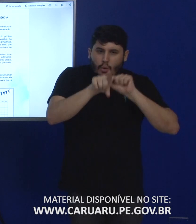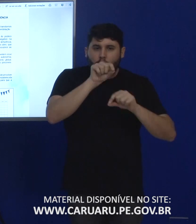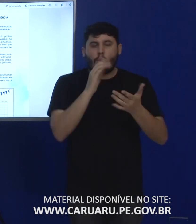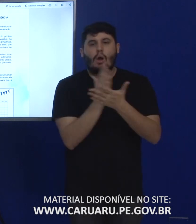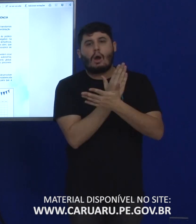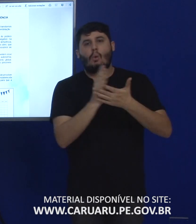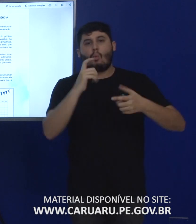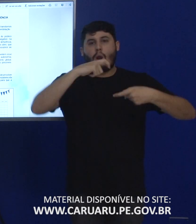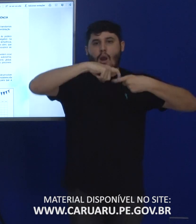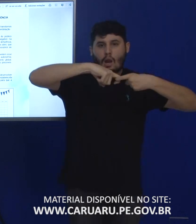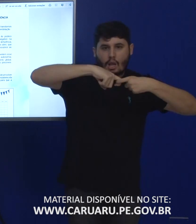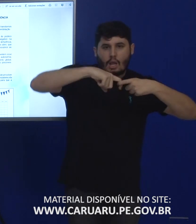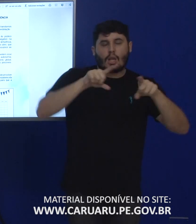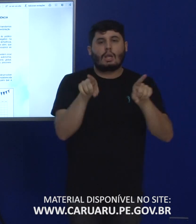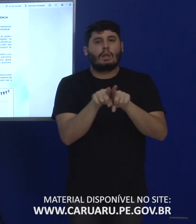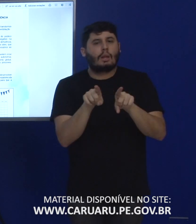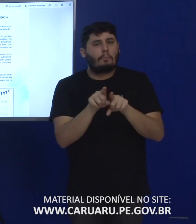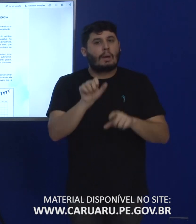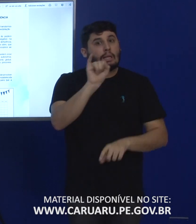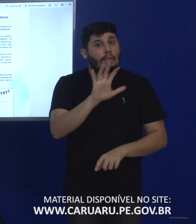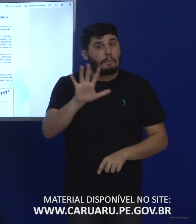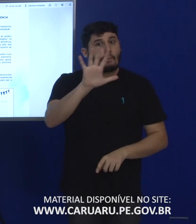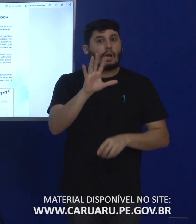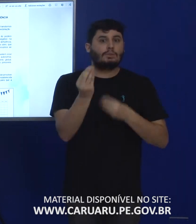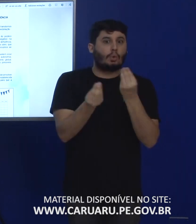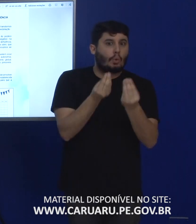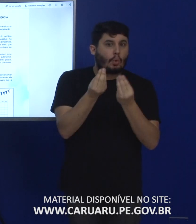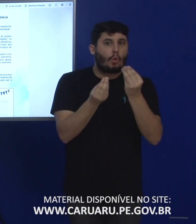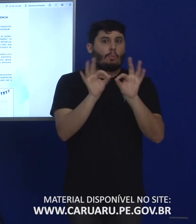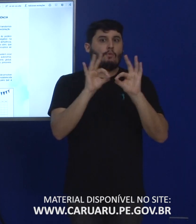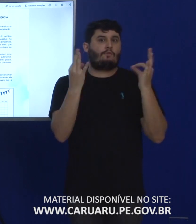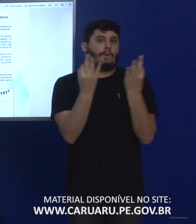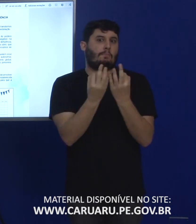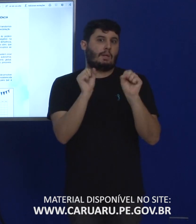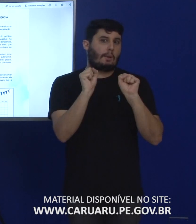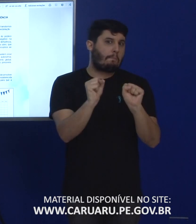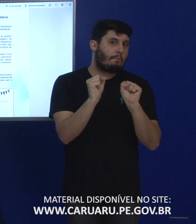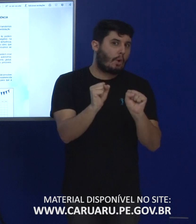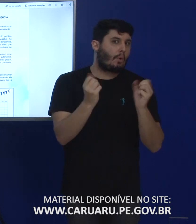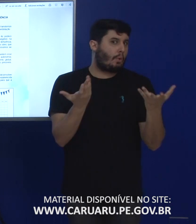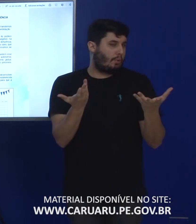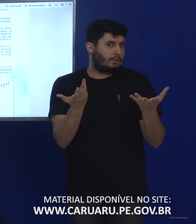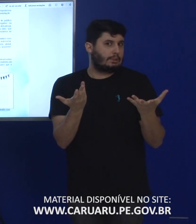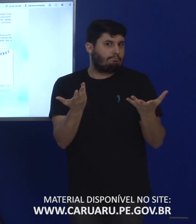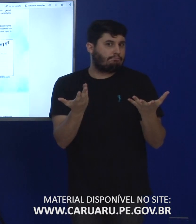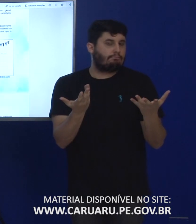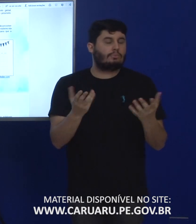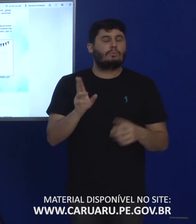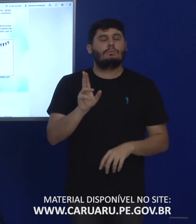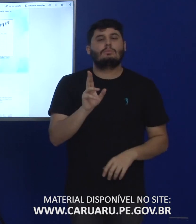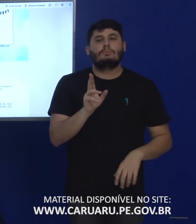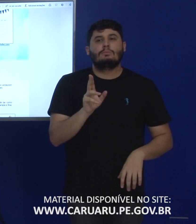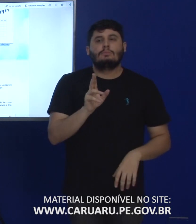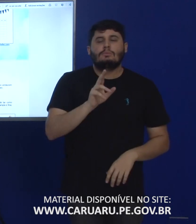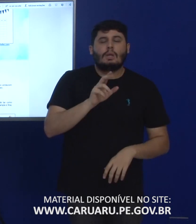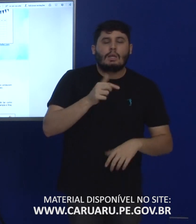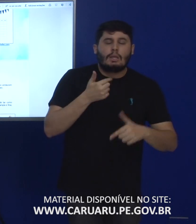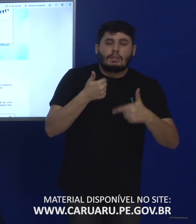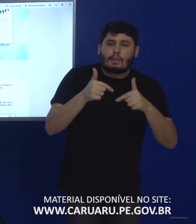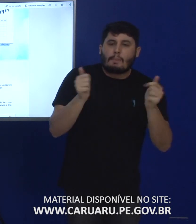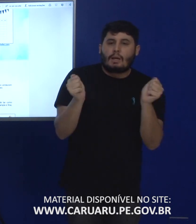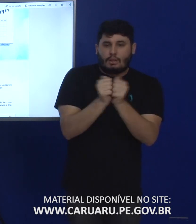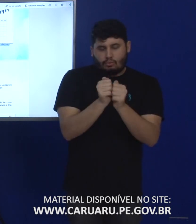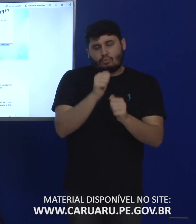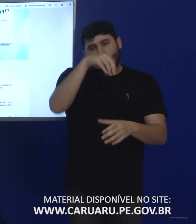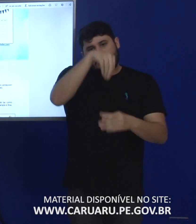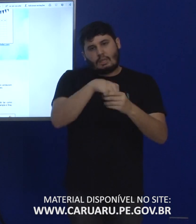as famílias podem estar traçando um pouco dessa estruturação de rotina para os nossos estudantes, montando,